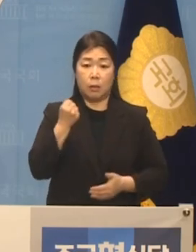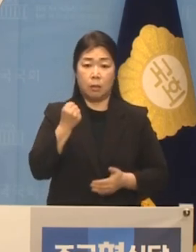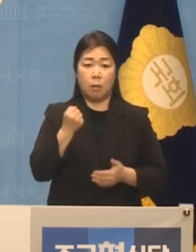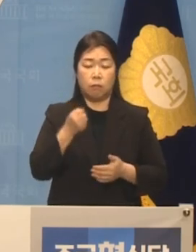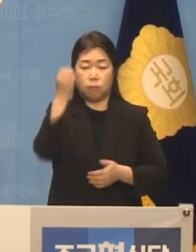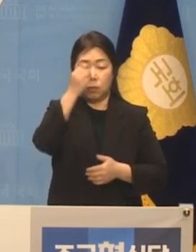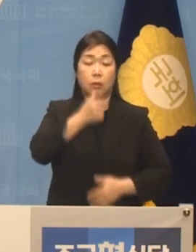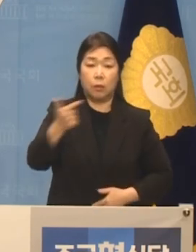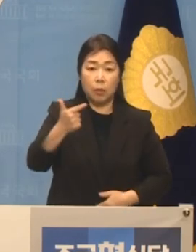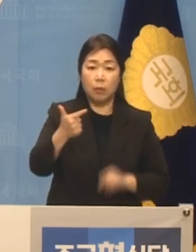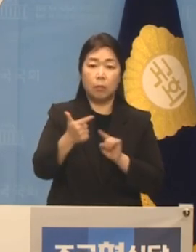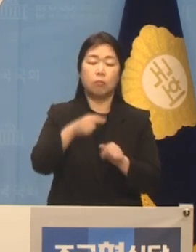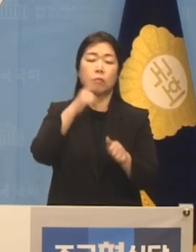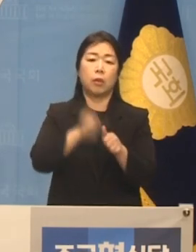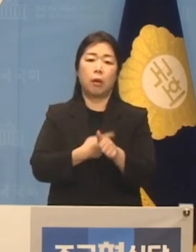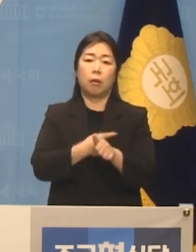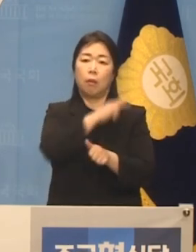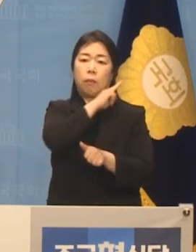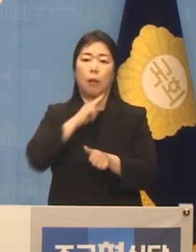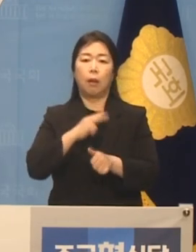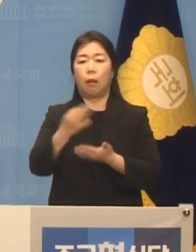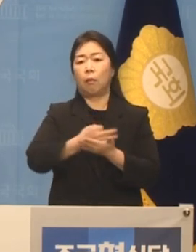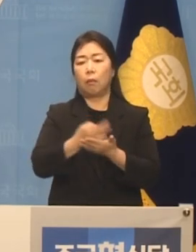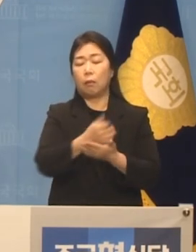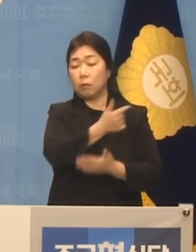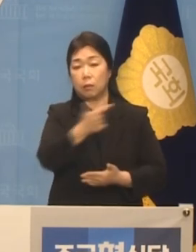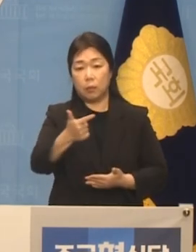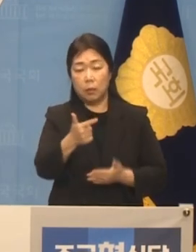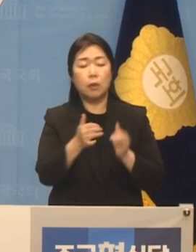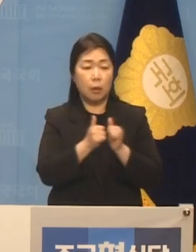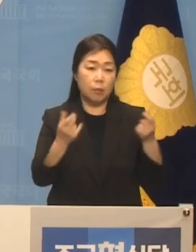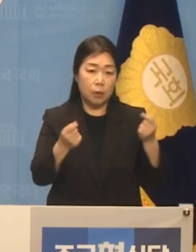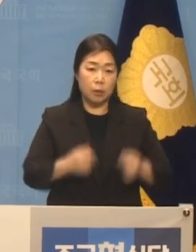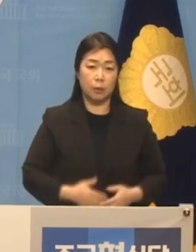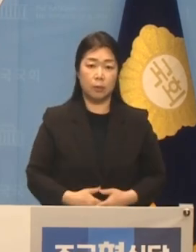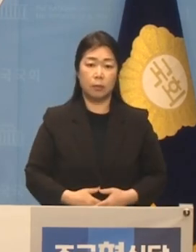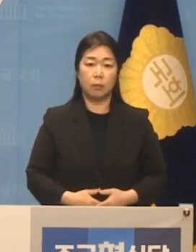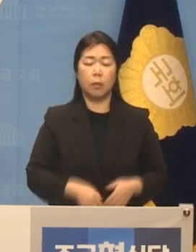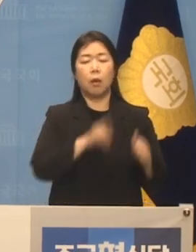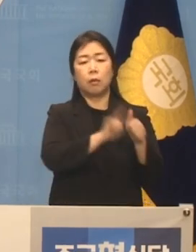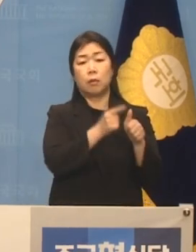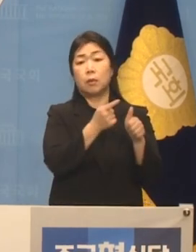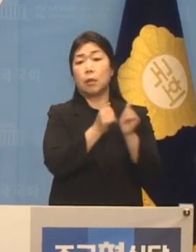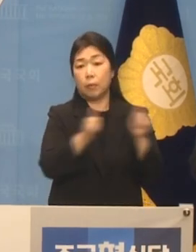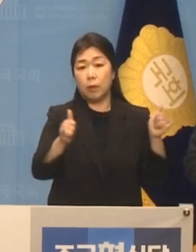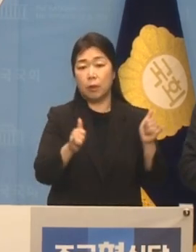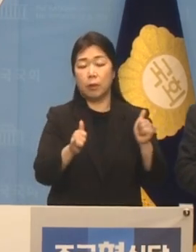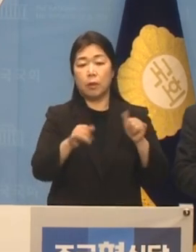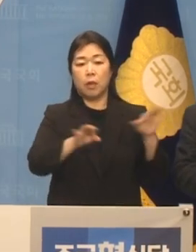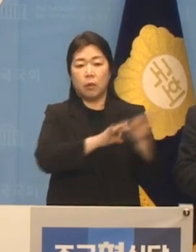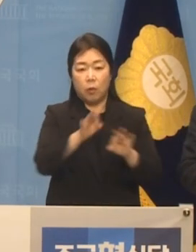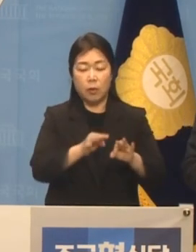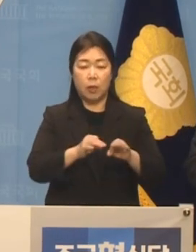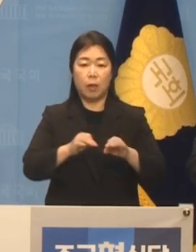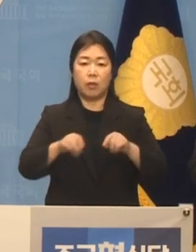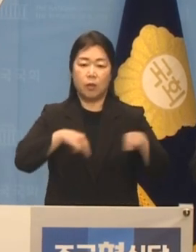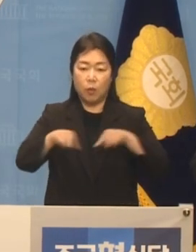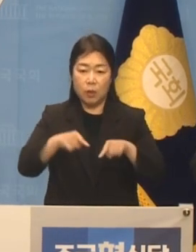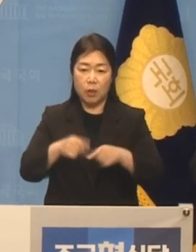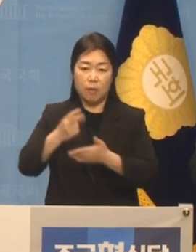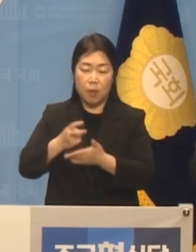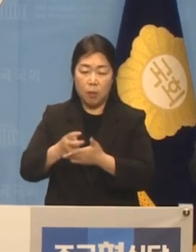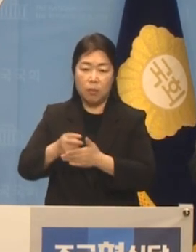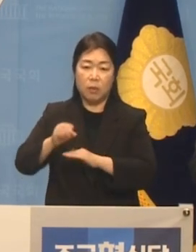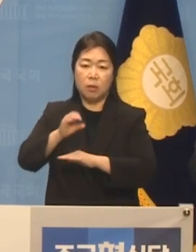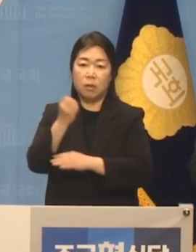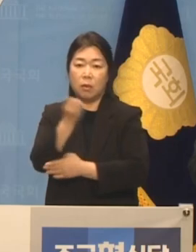엄청난 불로소득을 누리는 사람들을 말합니다. 이들이 경제 권력, 정치 권력, 사법 권력,